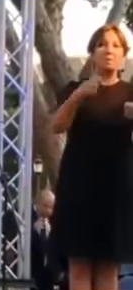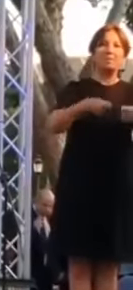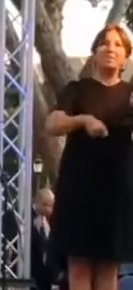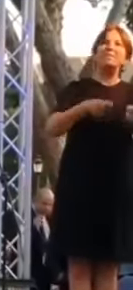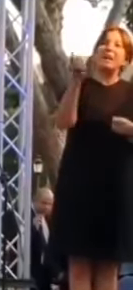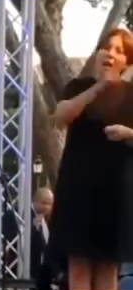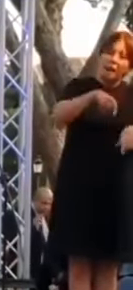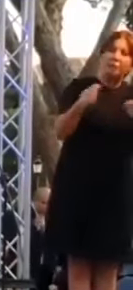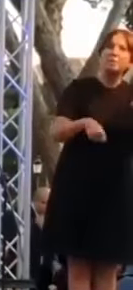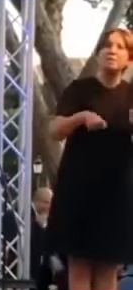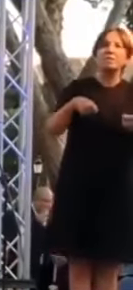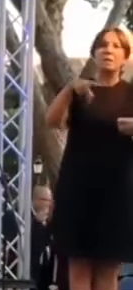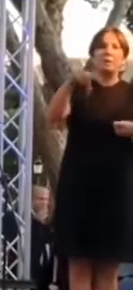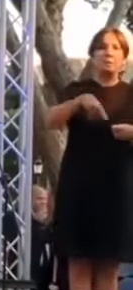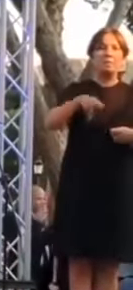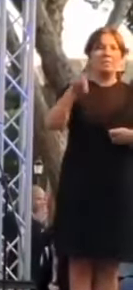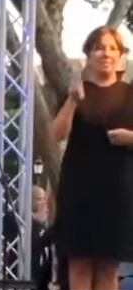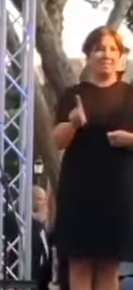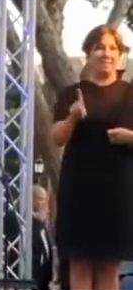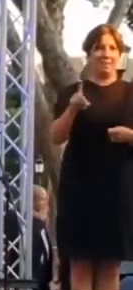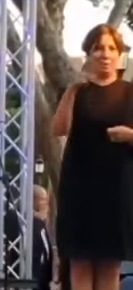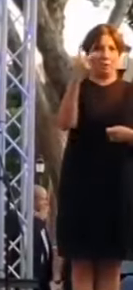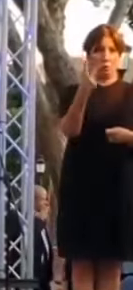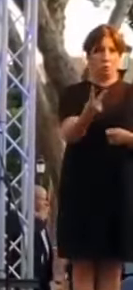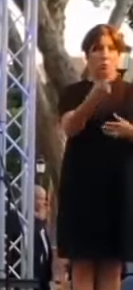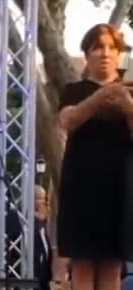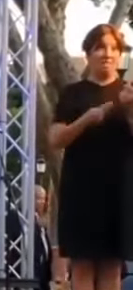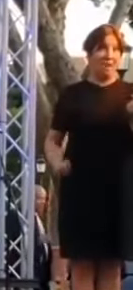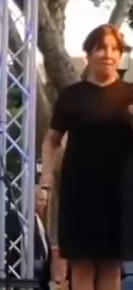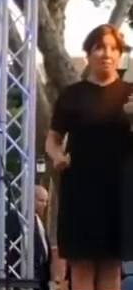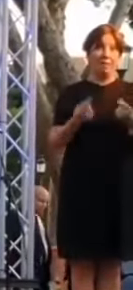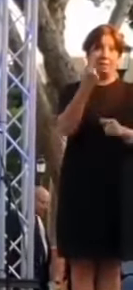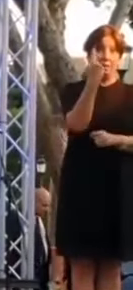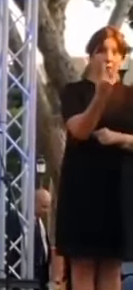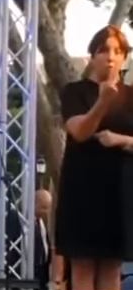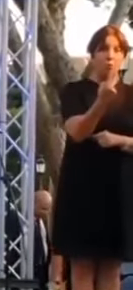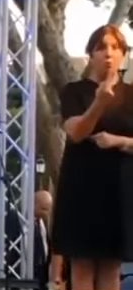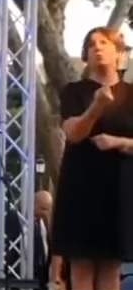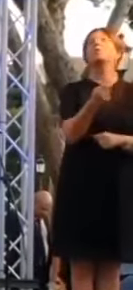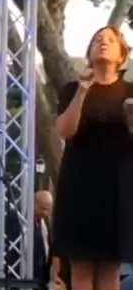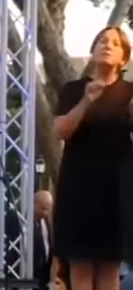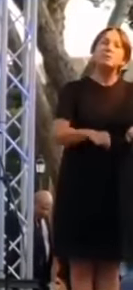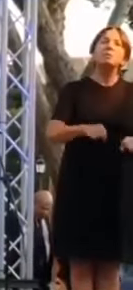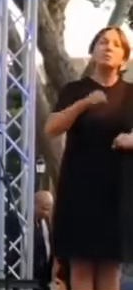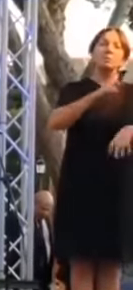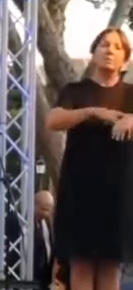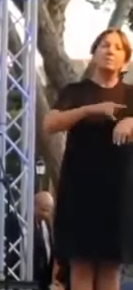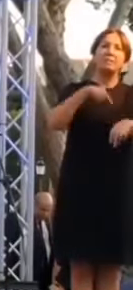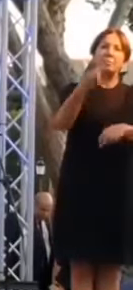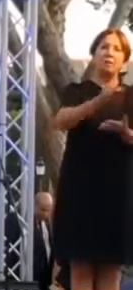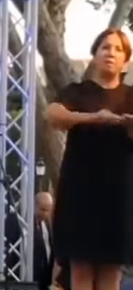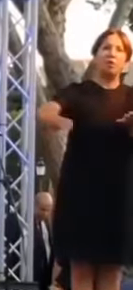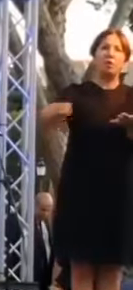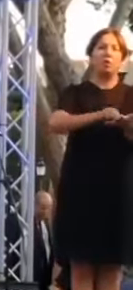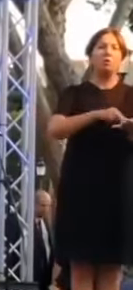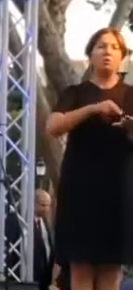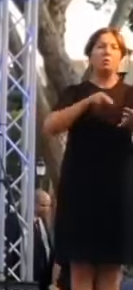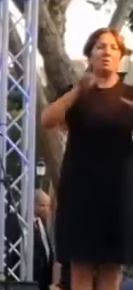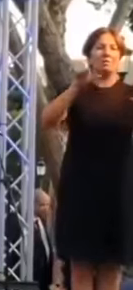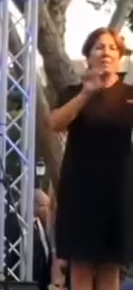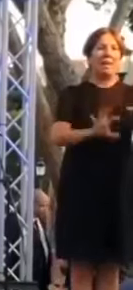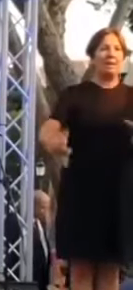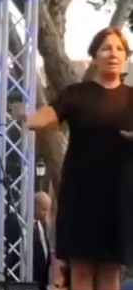presidente, anche presidente del PD, 2 fallimenti in uno, era veramente difficile. Si voterà invece a settembre per